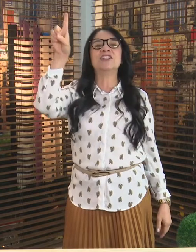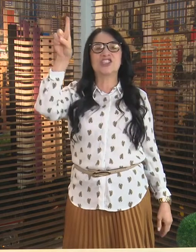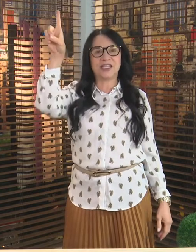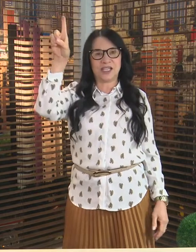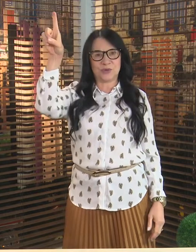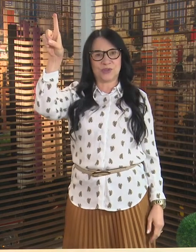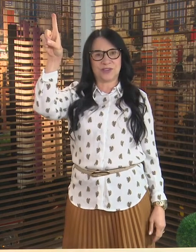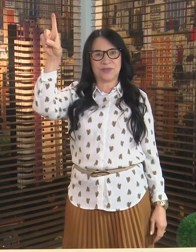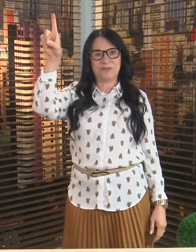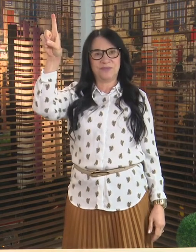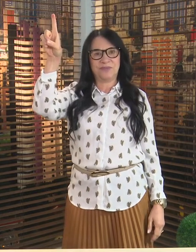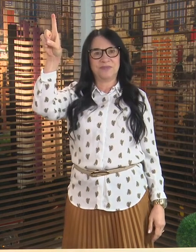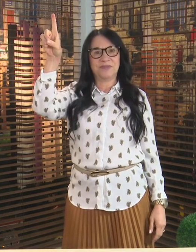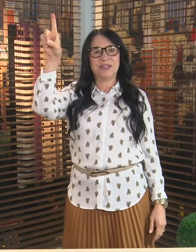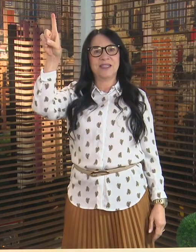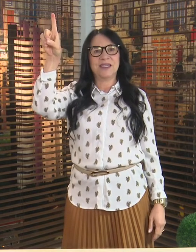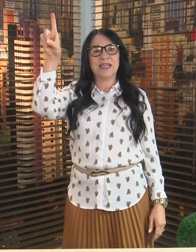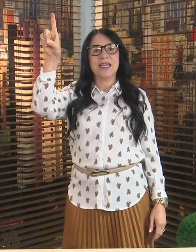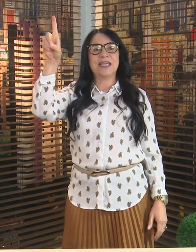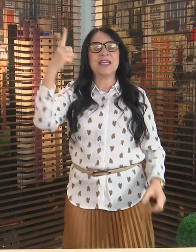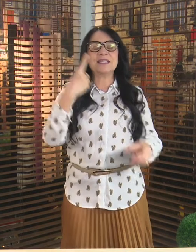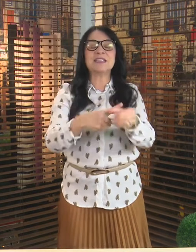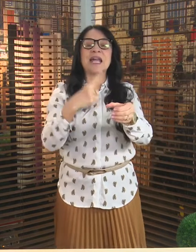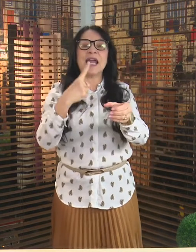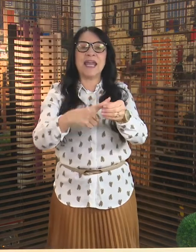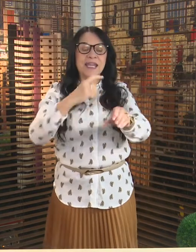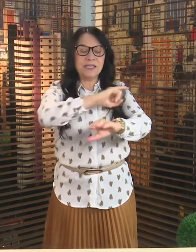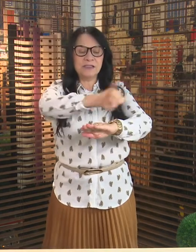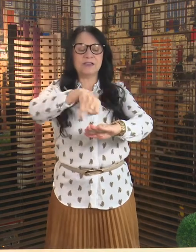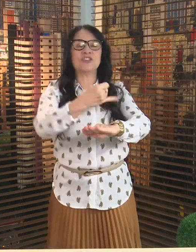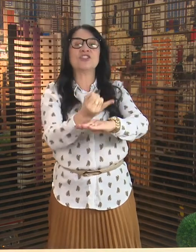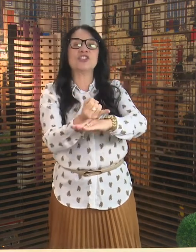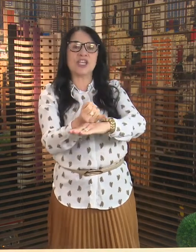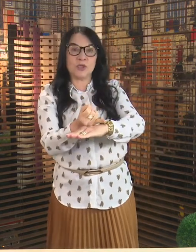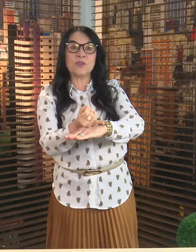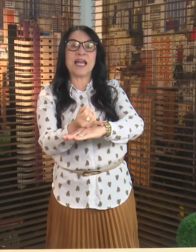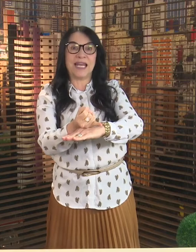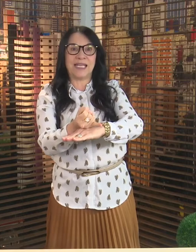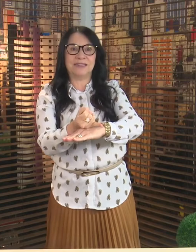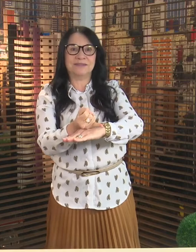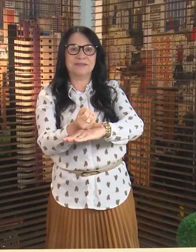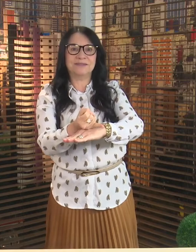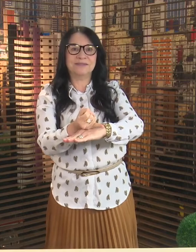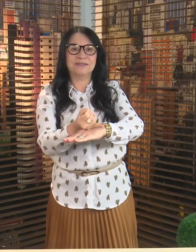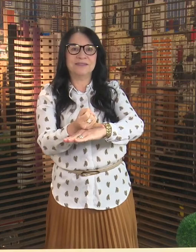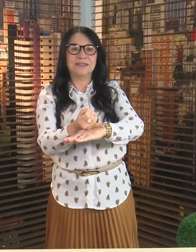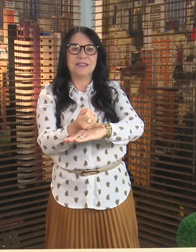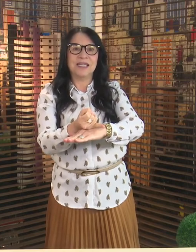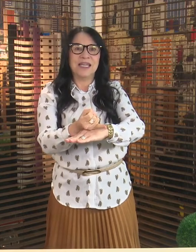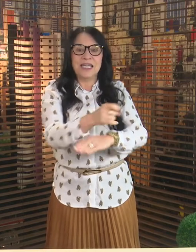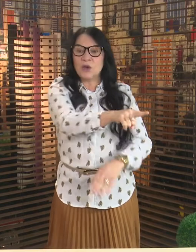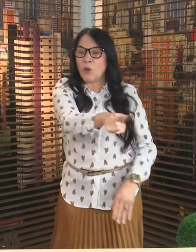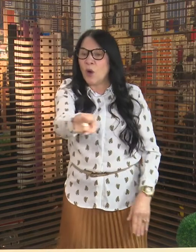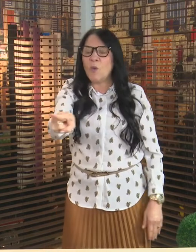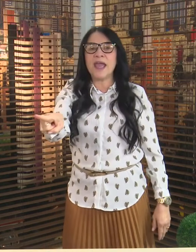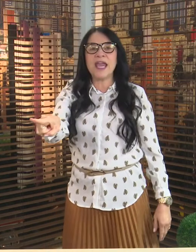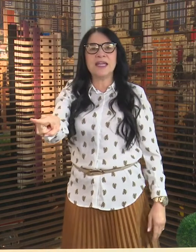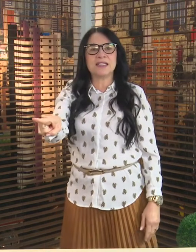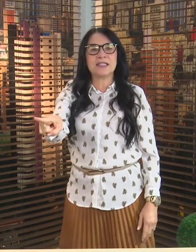de Deus, que está em Jerusalém. E com